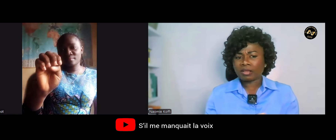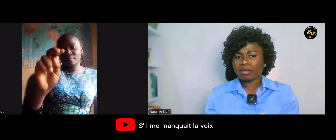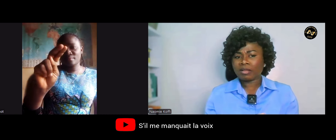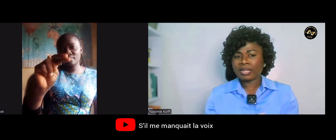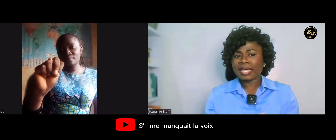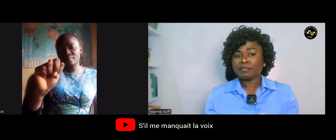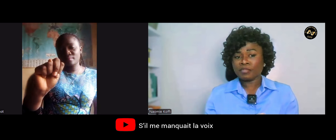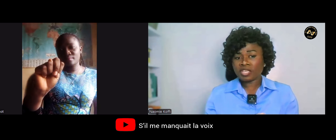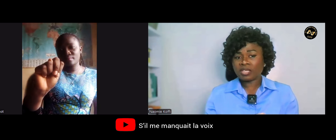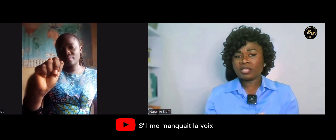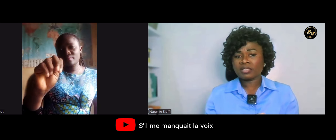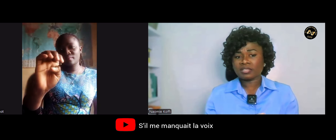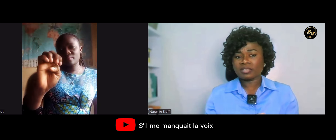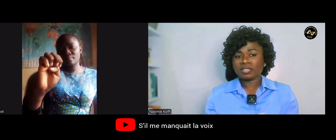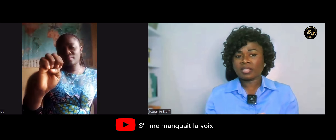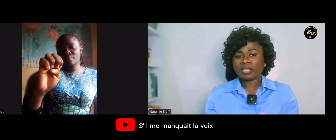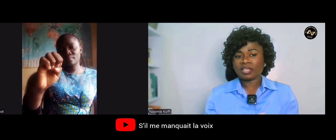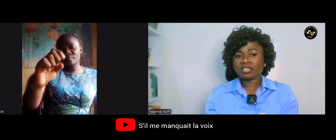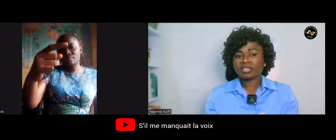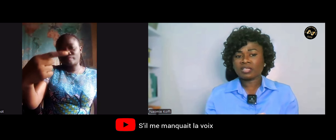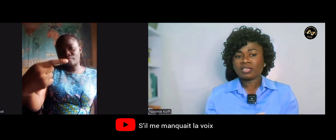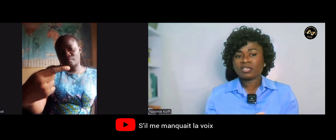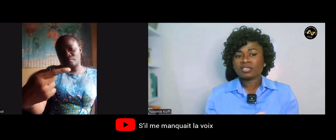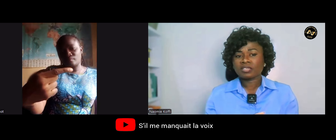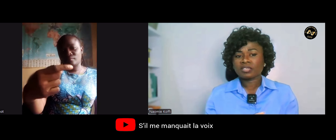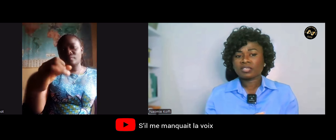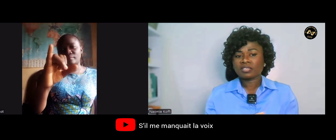s'appelle la